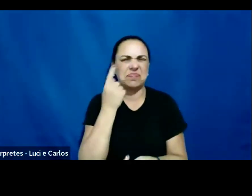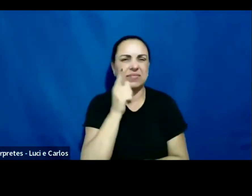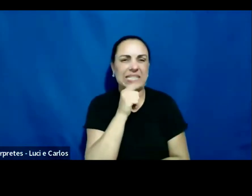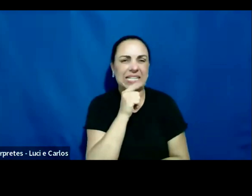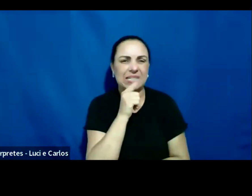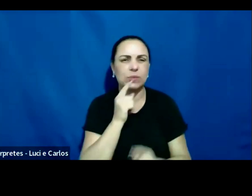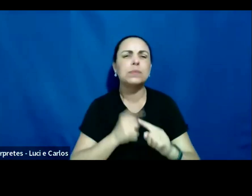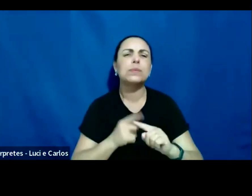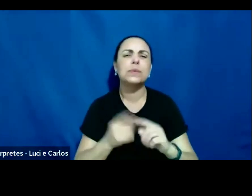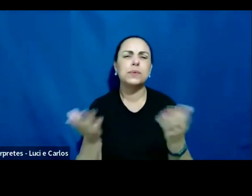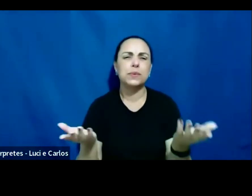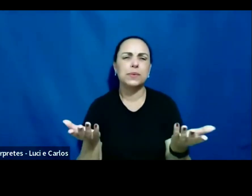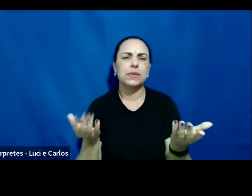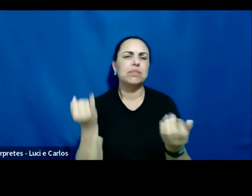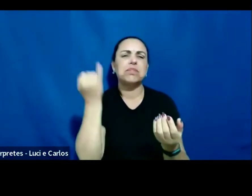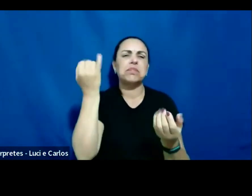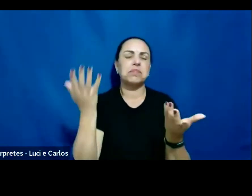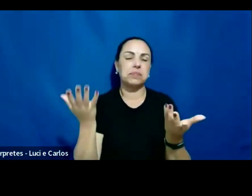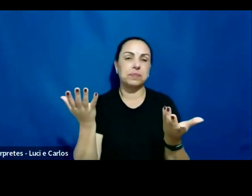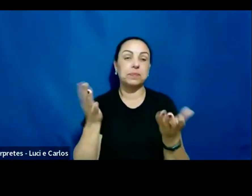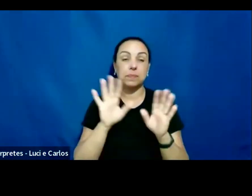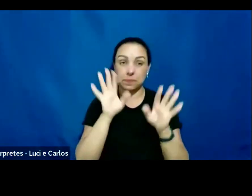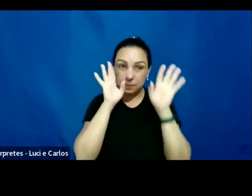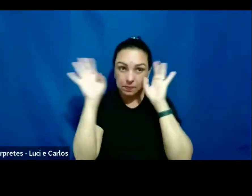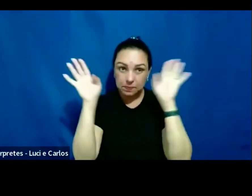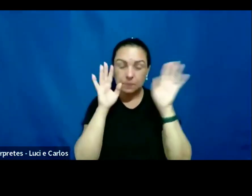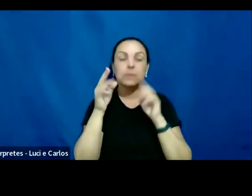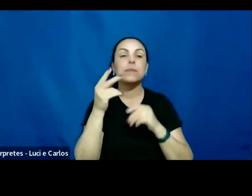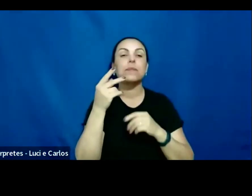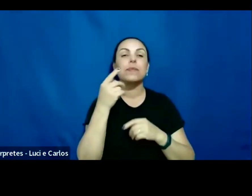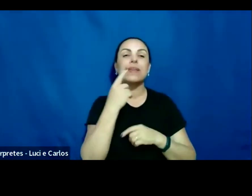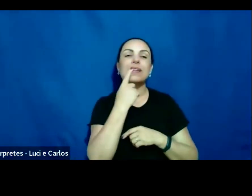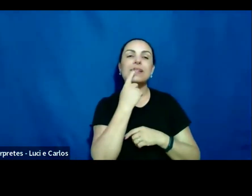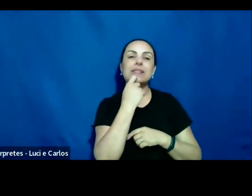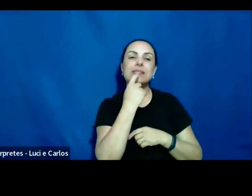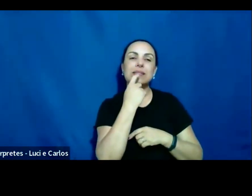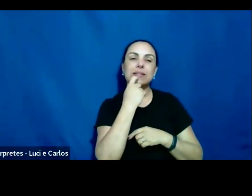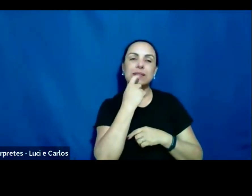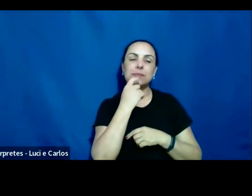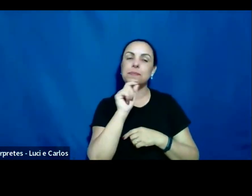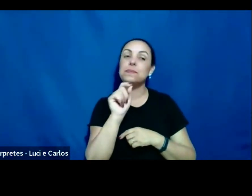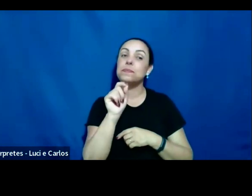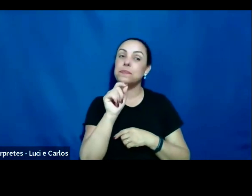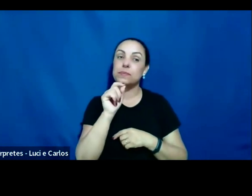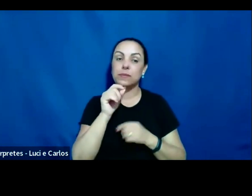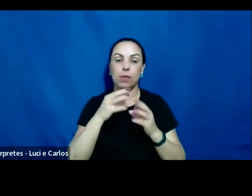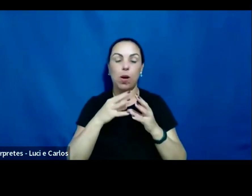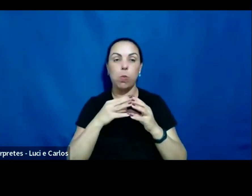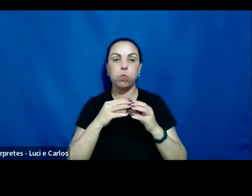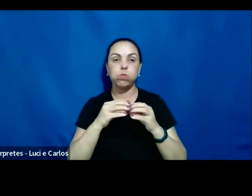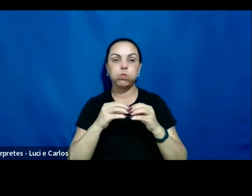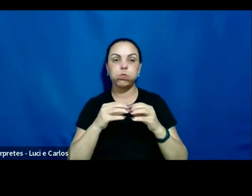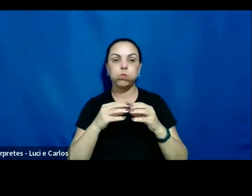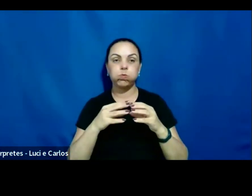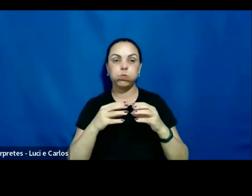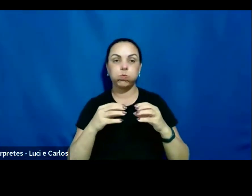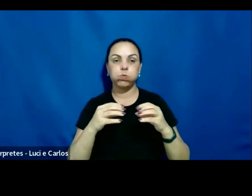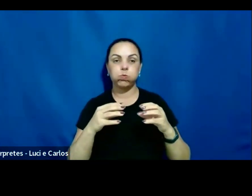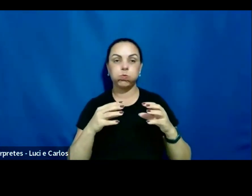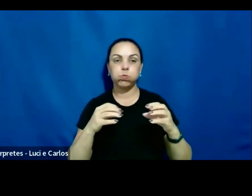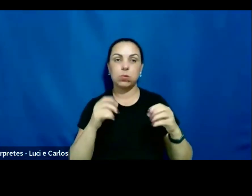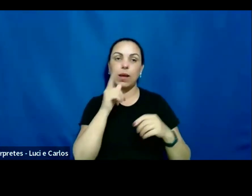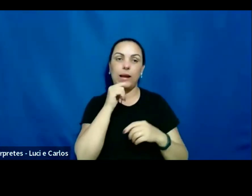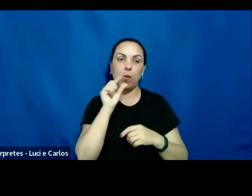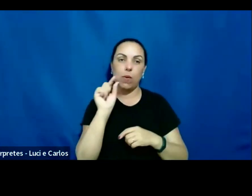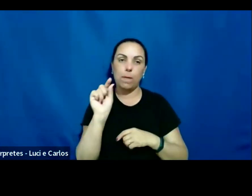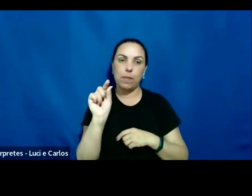são coágulos que se formam. Porque geralmente, às vezes o sangue está mais viscoso. Você não bebe água direito.